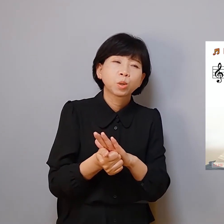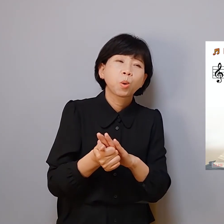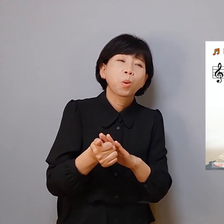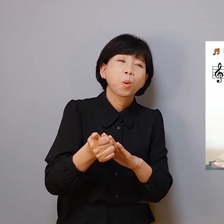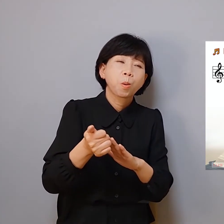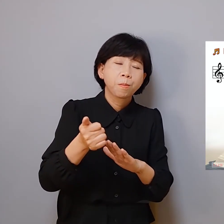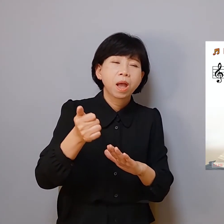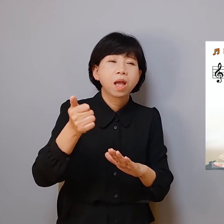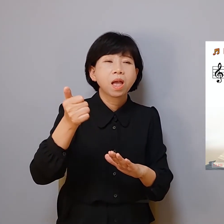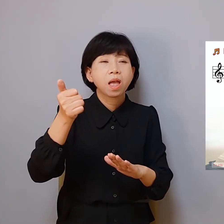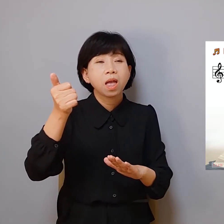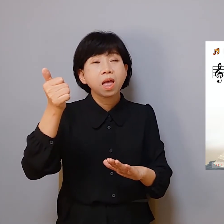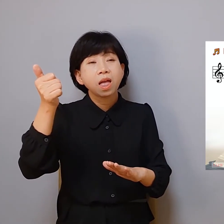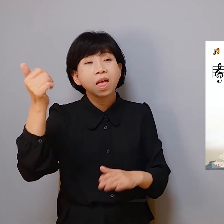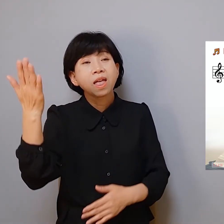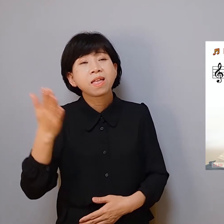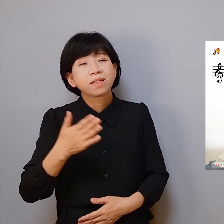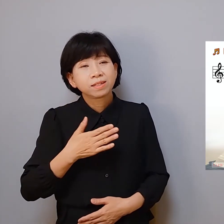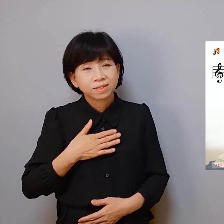나의 큰